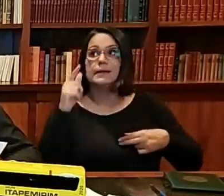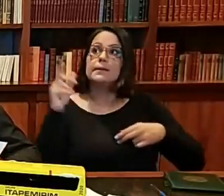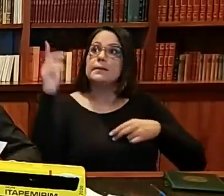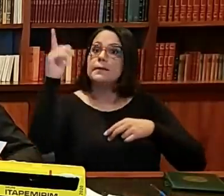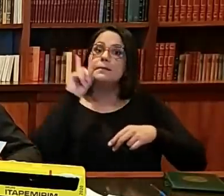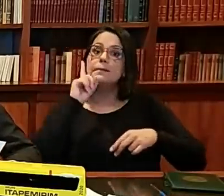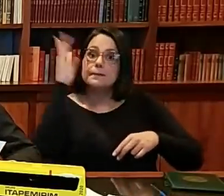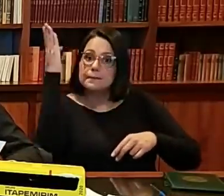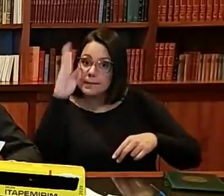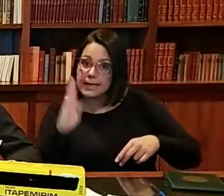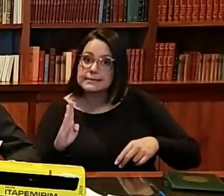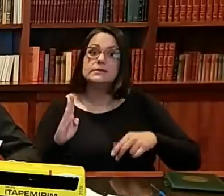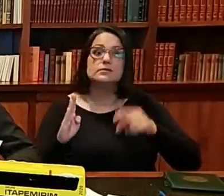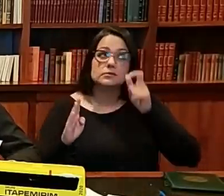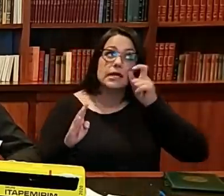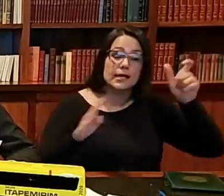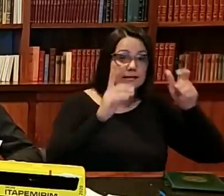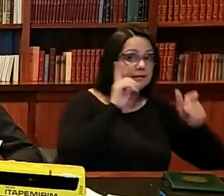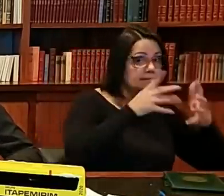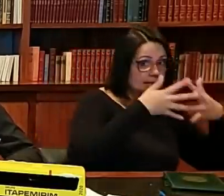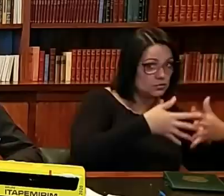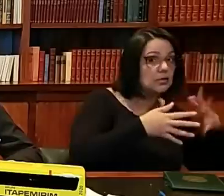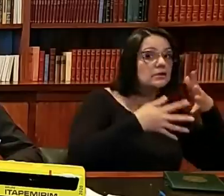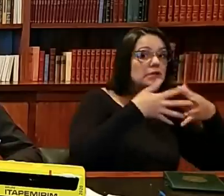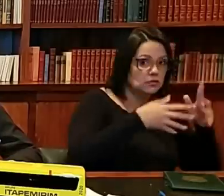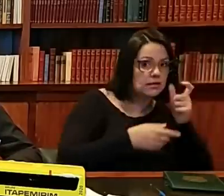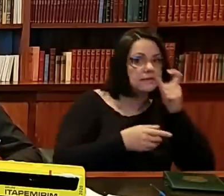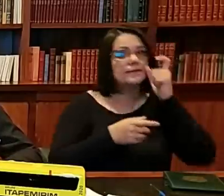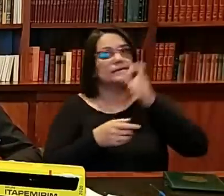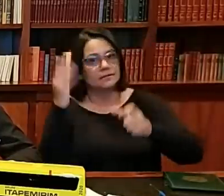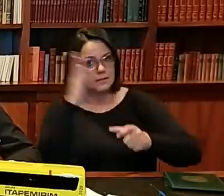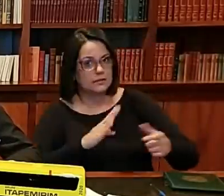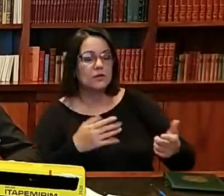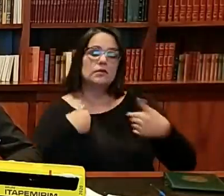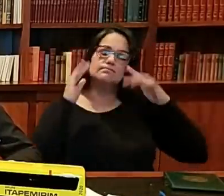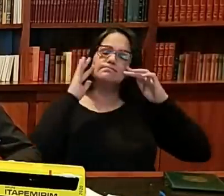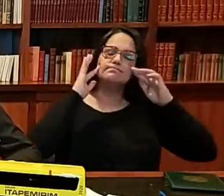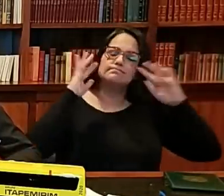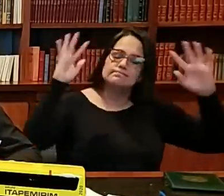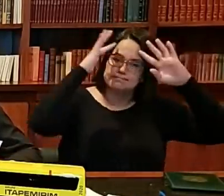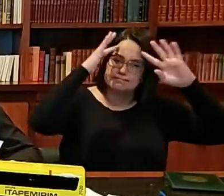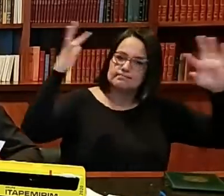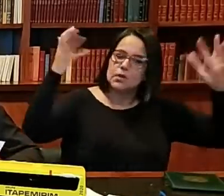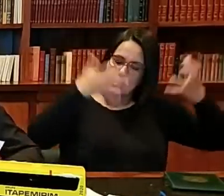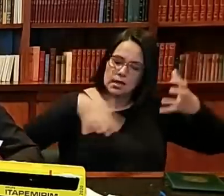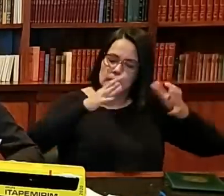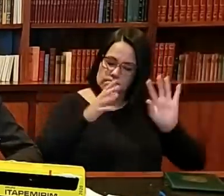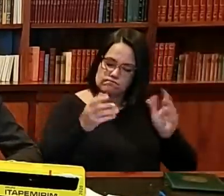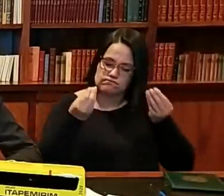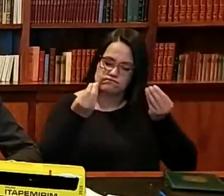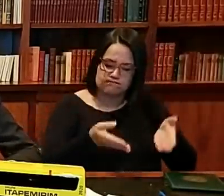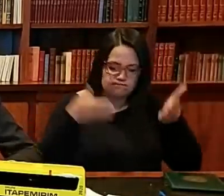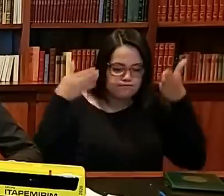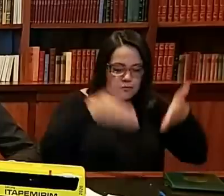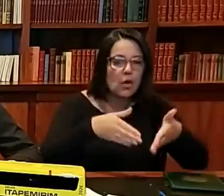nos americanos também. Tá? Eu tenho um sonho de agregar valor em alguns minérios que temos aqui